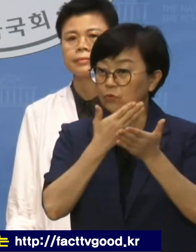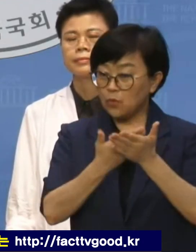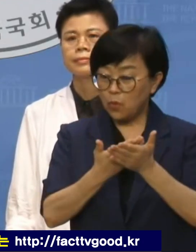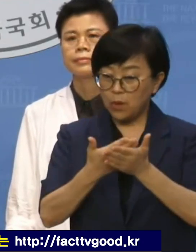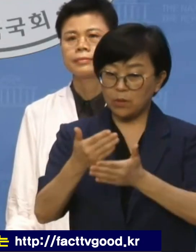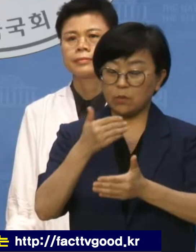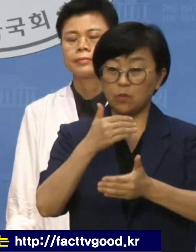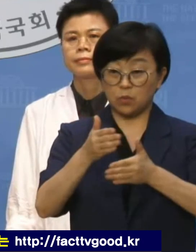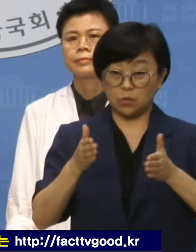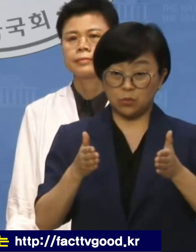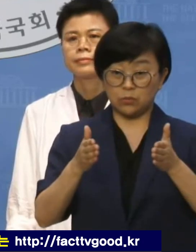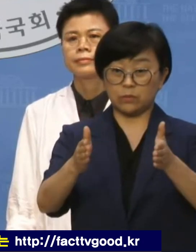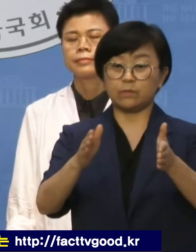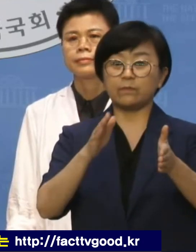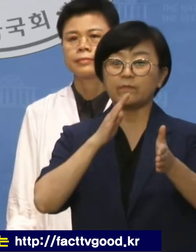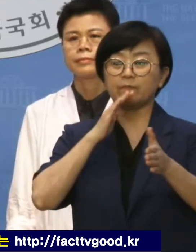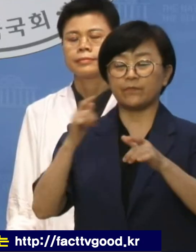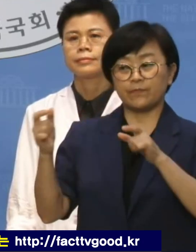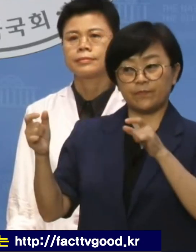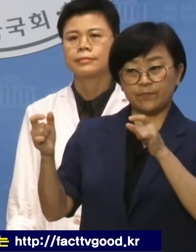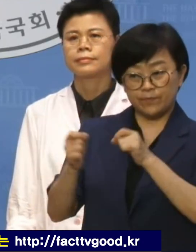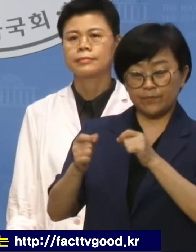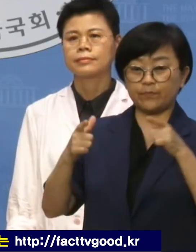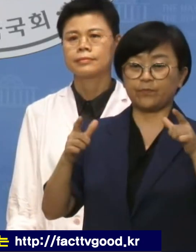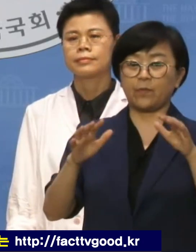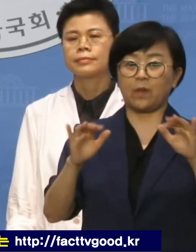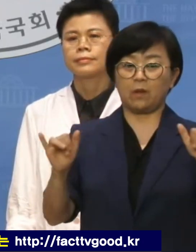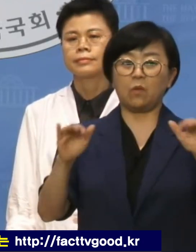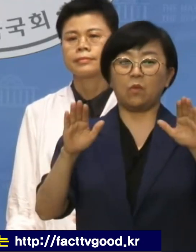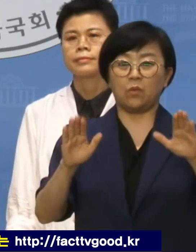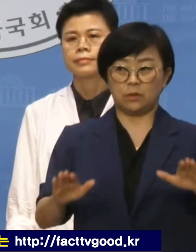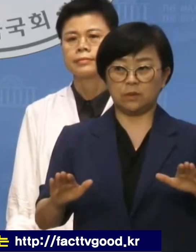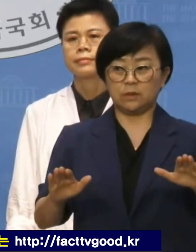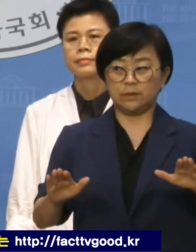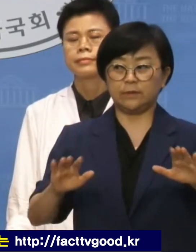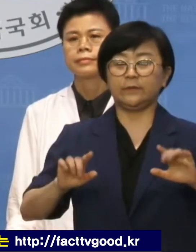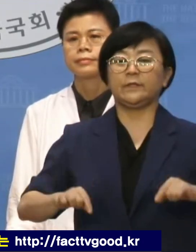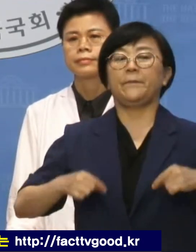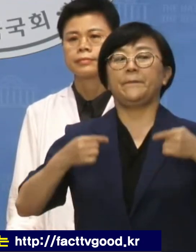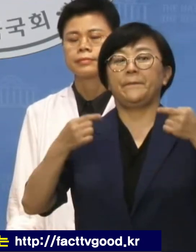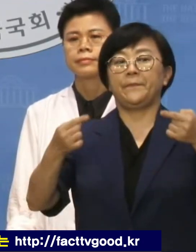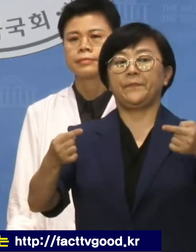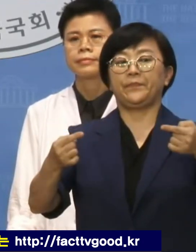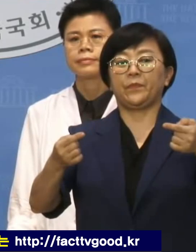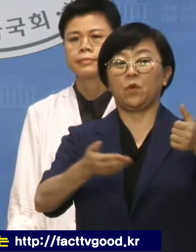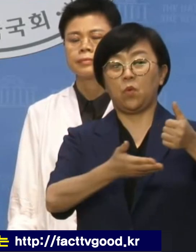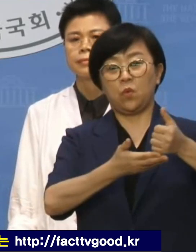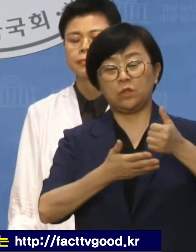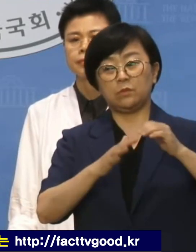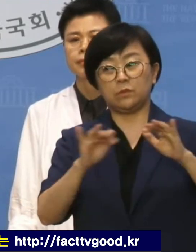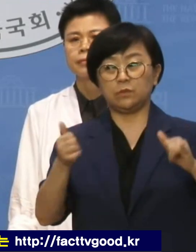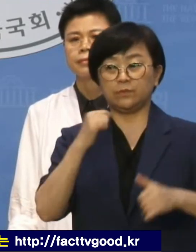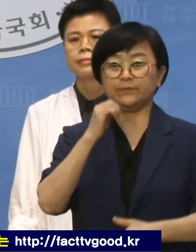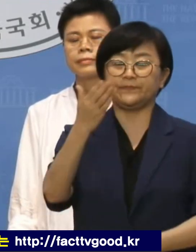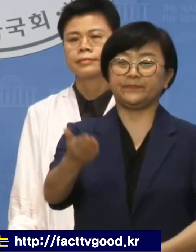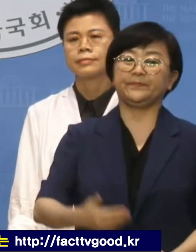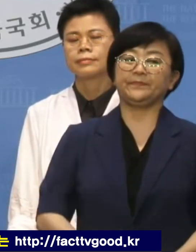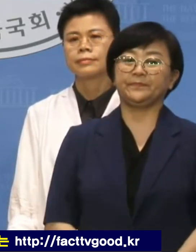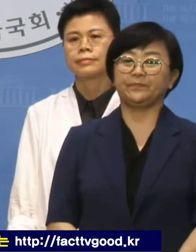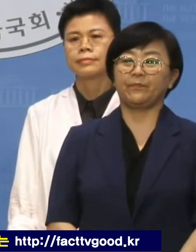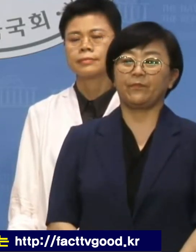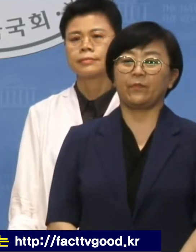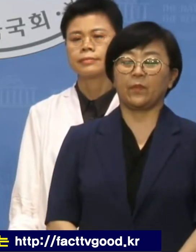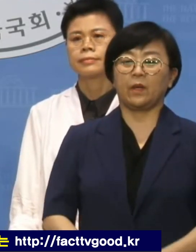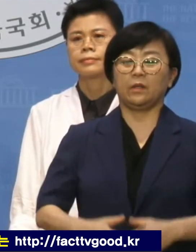도로인데 그래서 그 인근 주민들께서 오늘 대거 참여하셨습니다. 오신 분들 소개부터 하겠습니다.